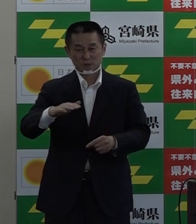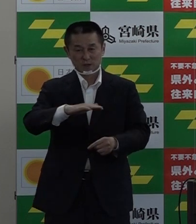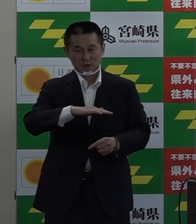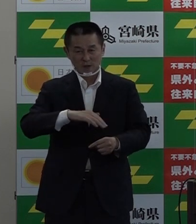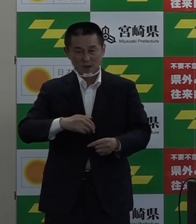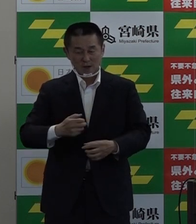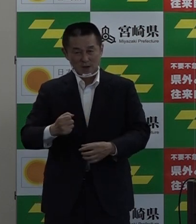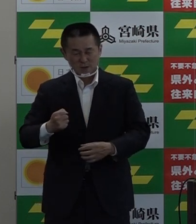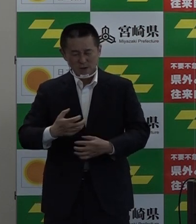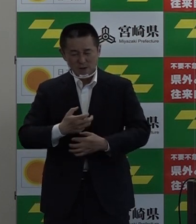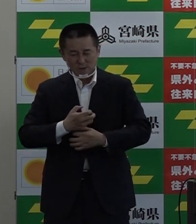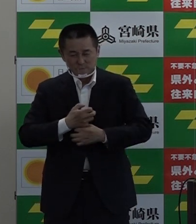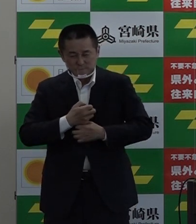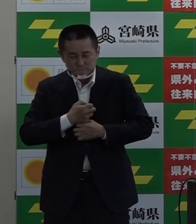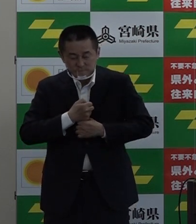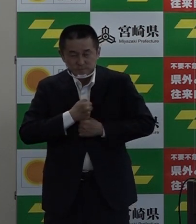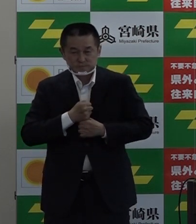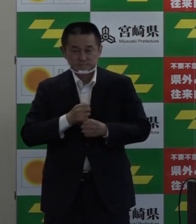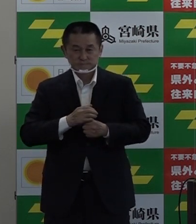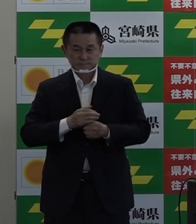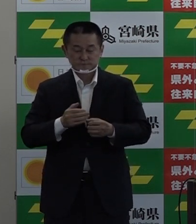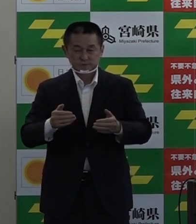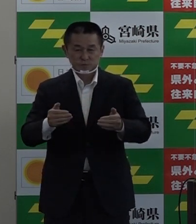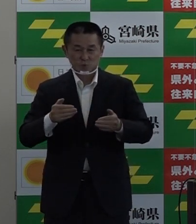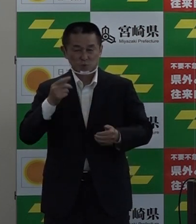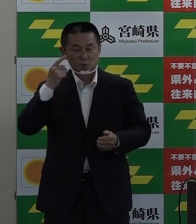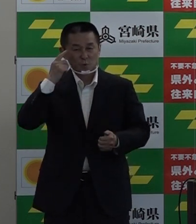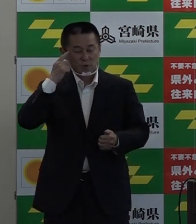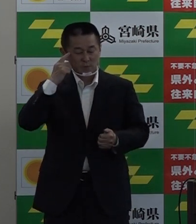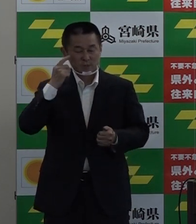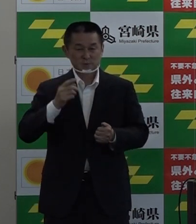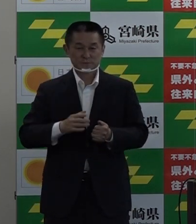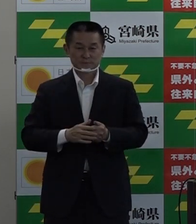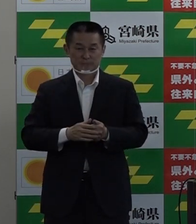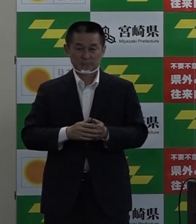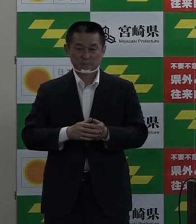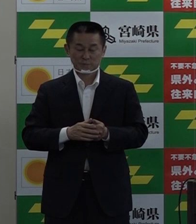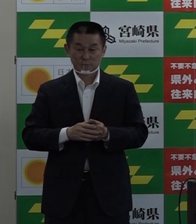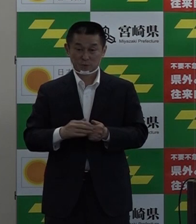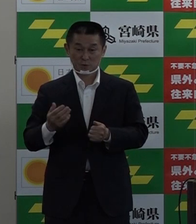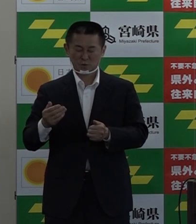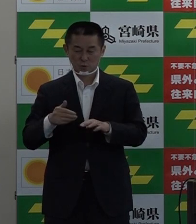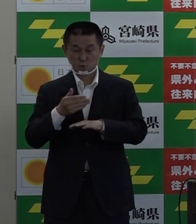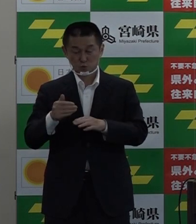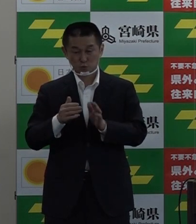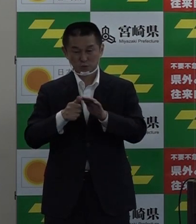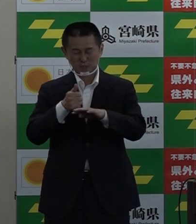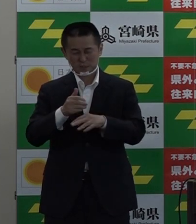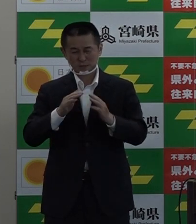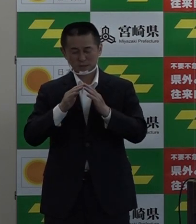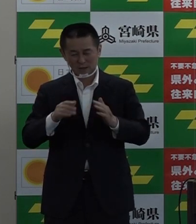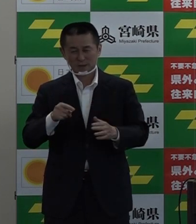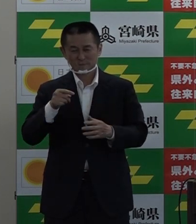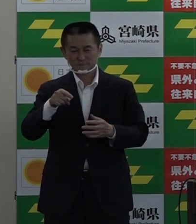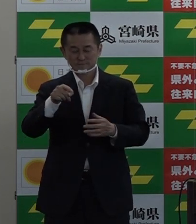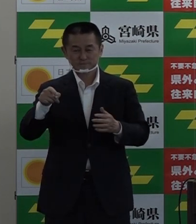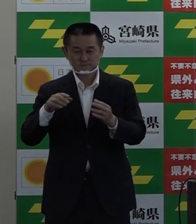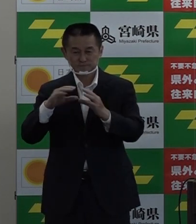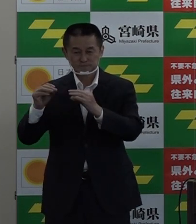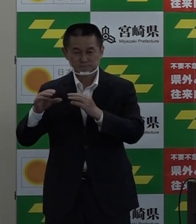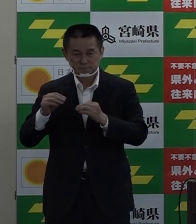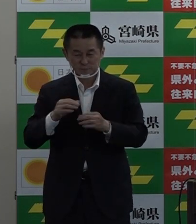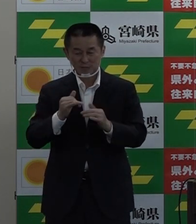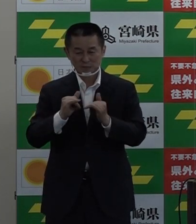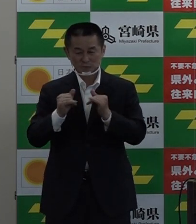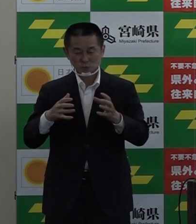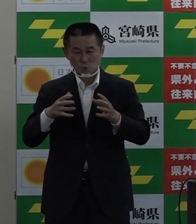強い警戒を持つ必要があるものと考えておりますし、この前九州知事会でも議論したんですが、特にやはりこの人口規